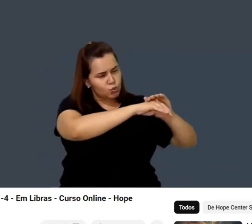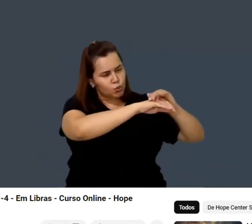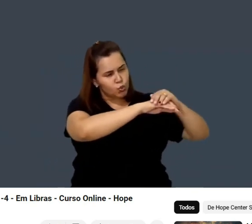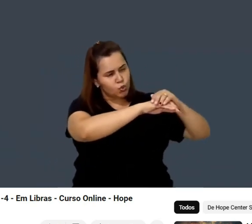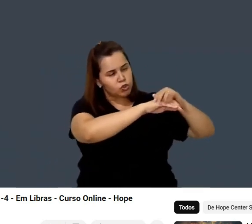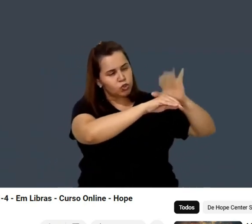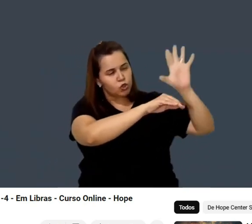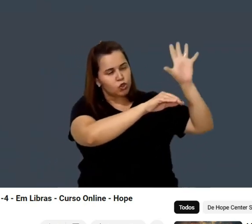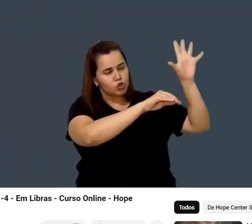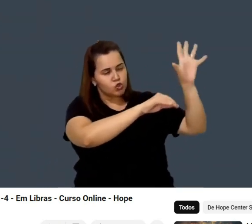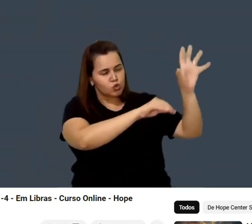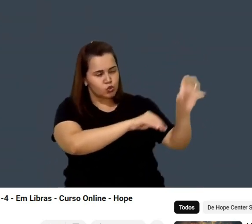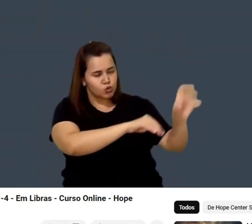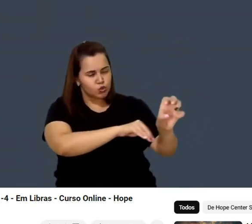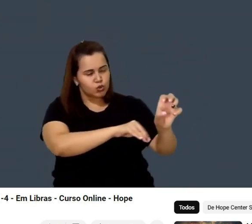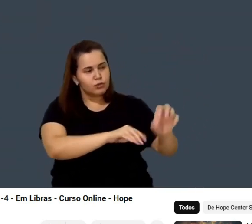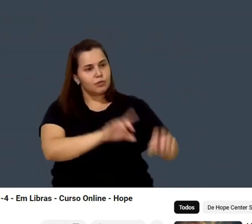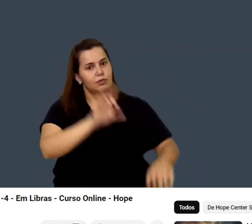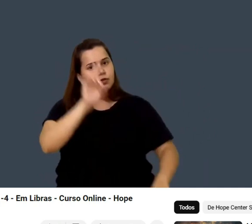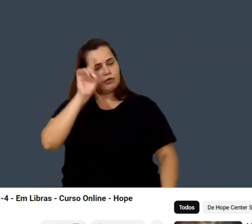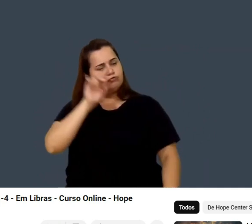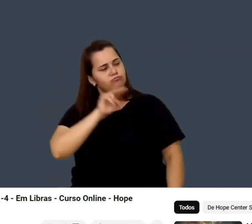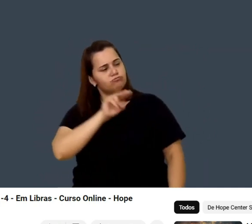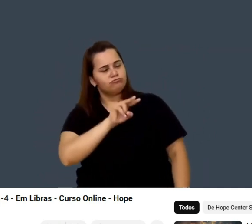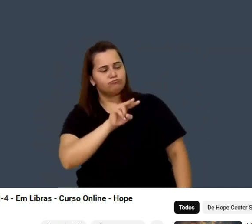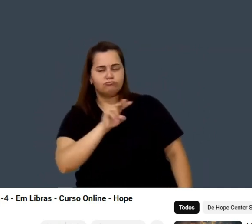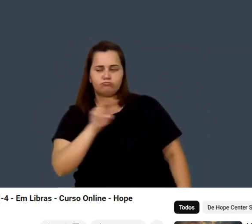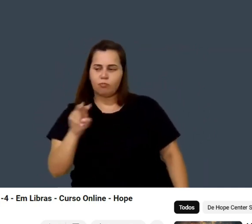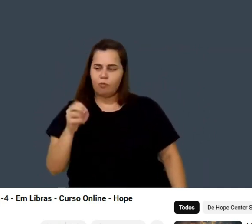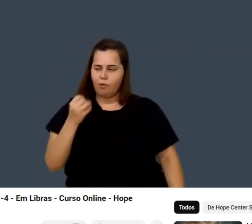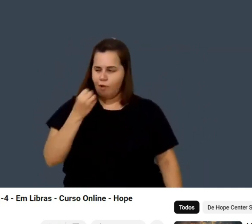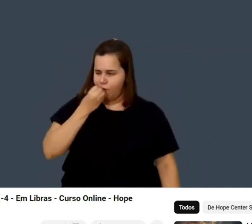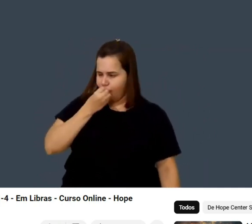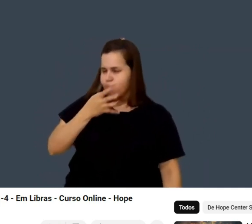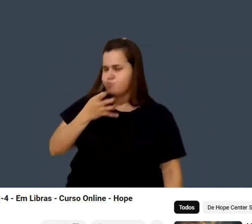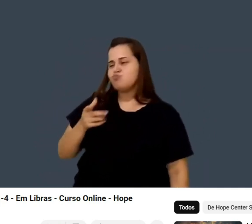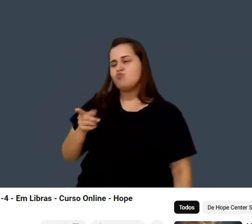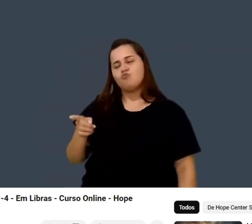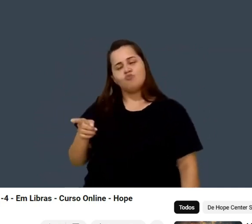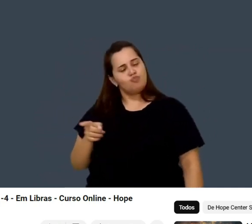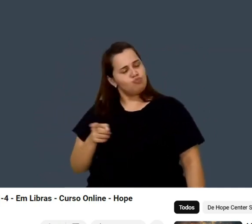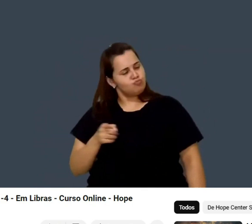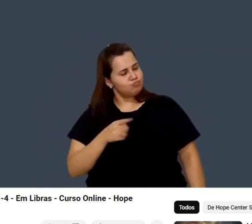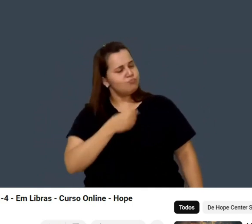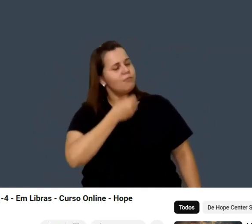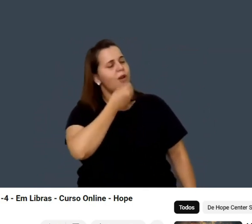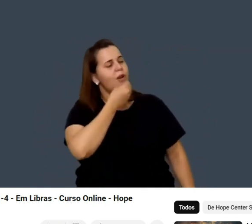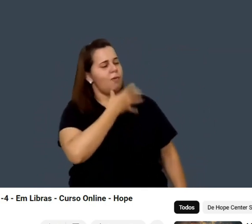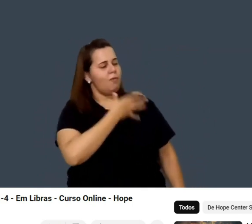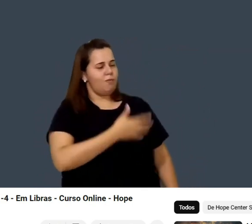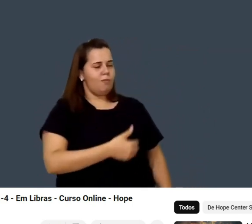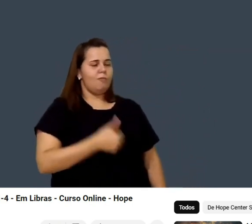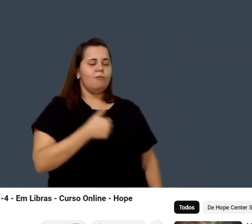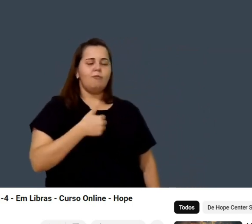a noite, a lua, né, os astros. Aí Deus olhou para aquilo e viu que era bom.